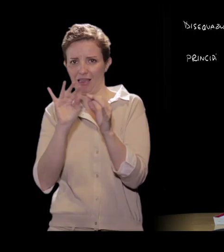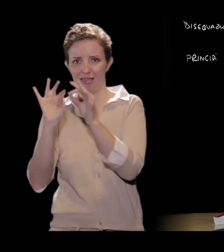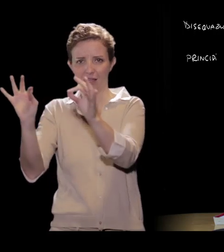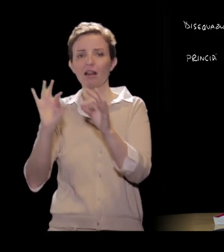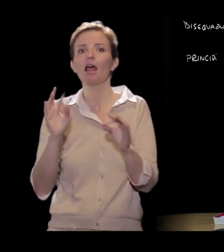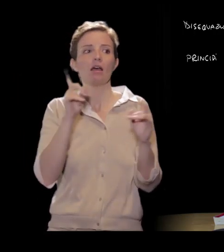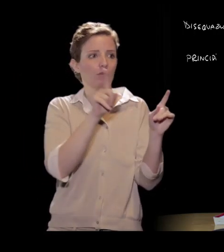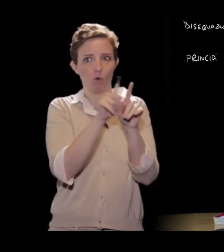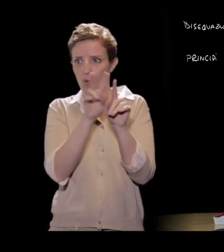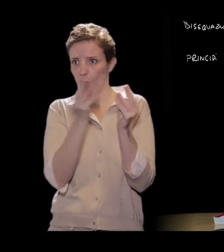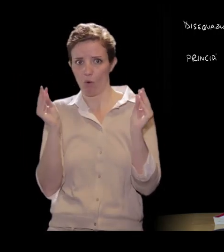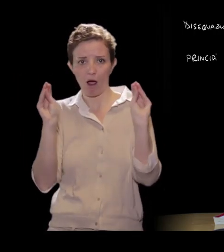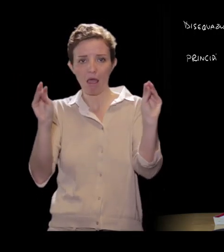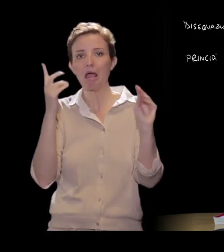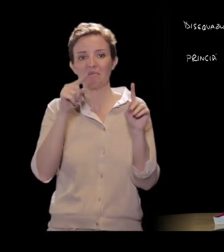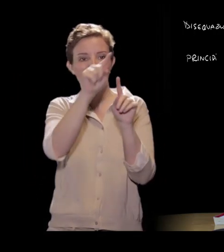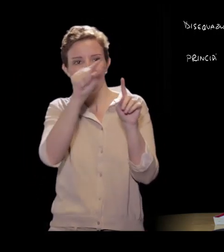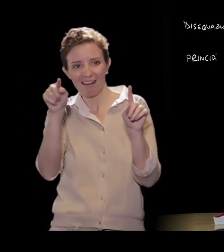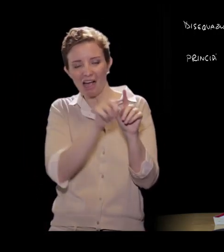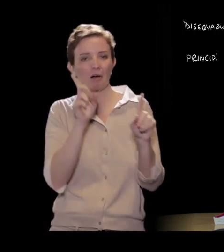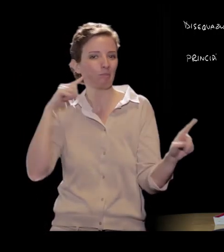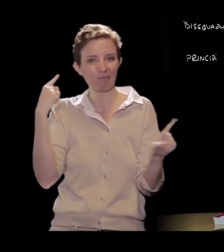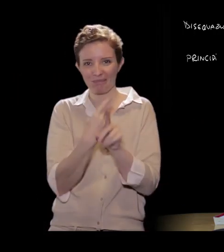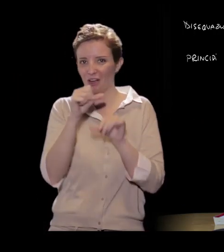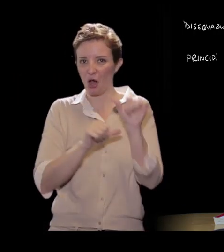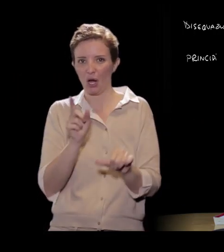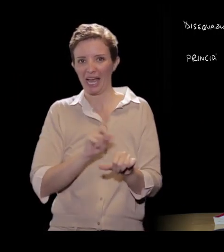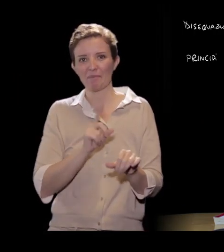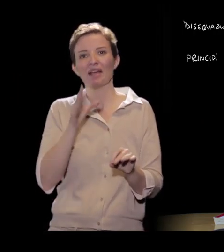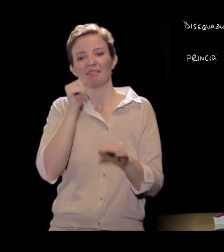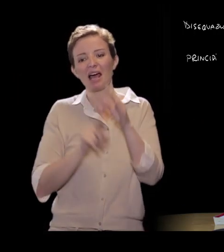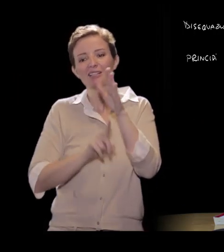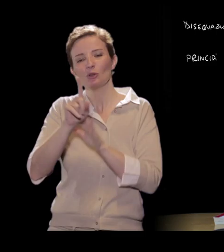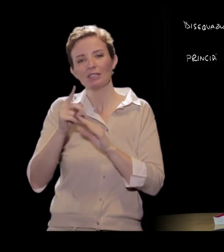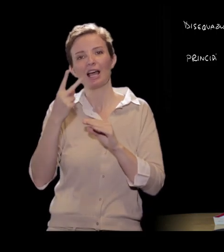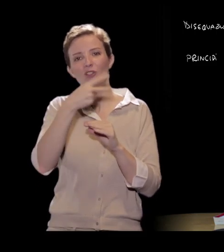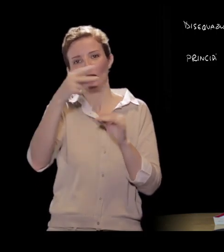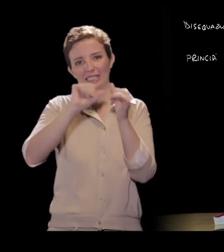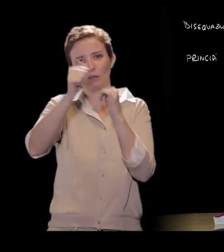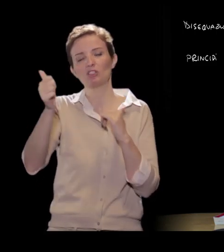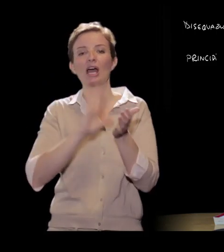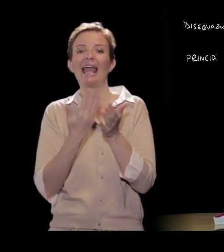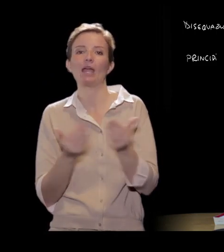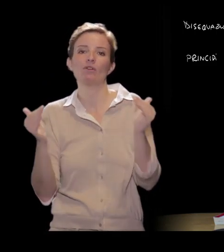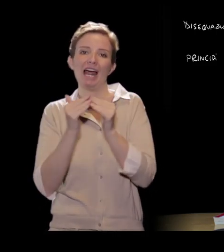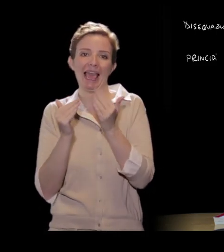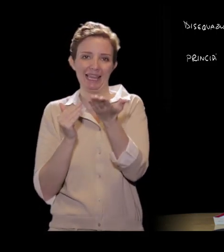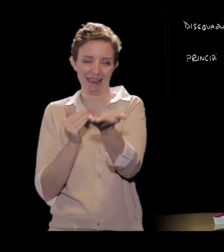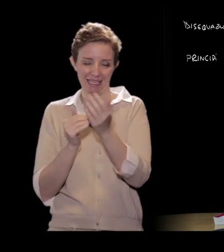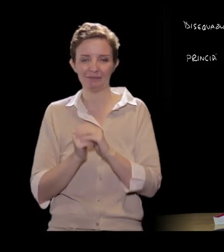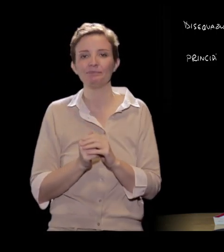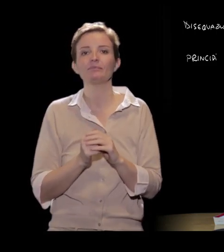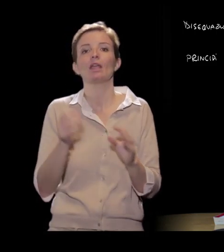a cambiare il verso della situazione quindi otteniamo di fatto una disequazioni equivalente questo vuol dire che